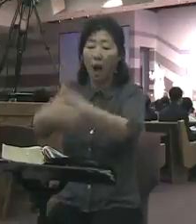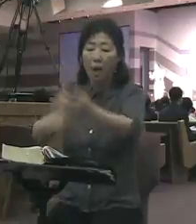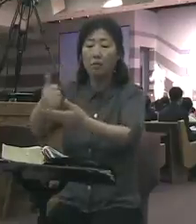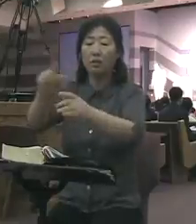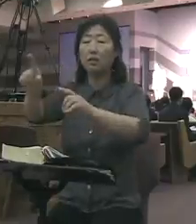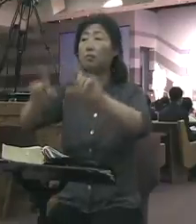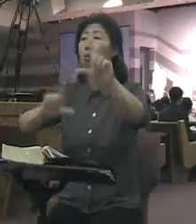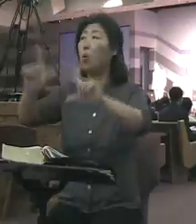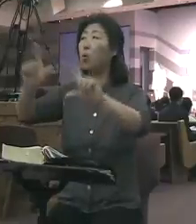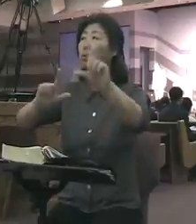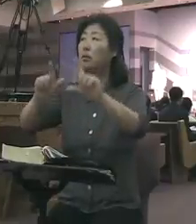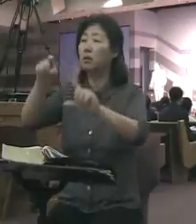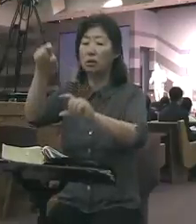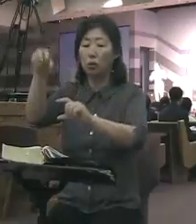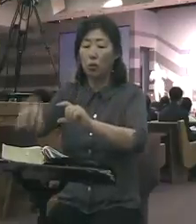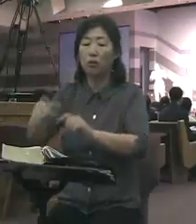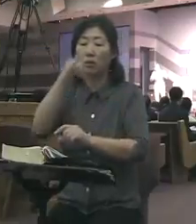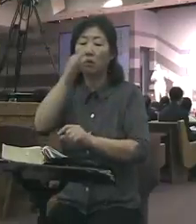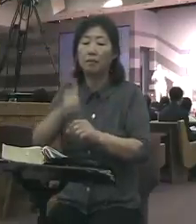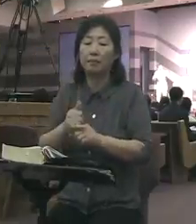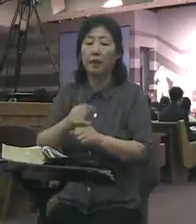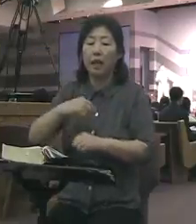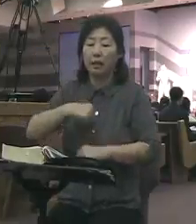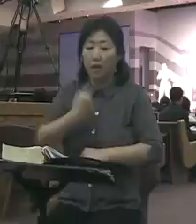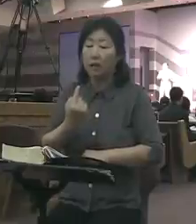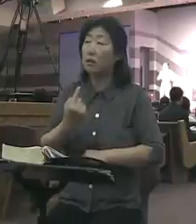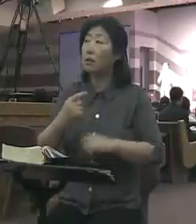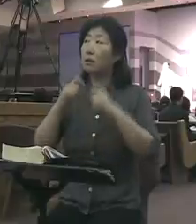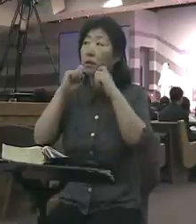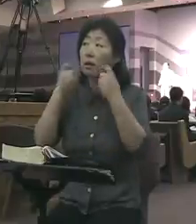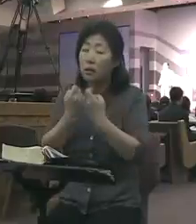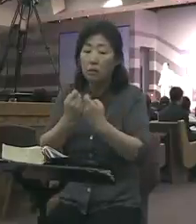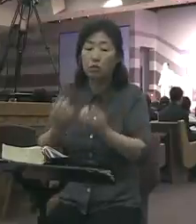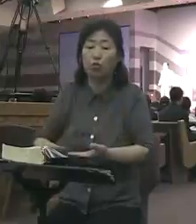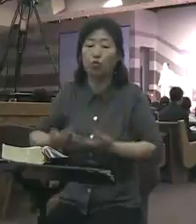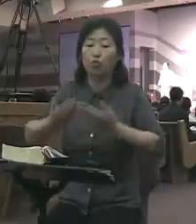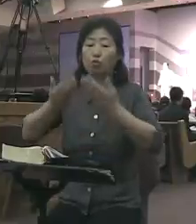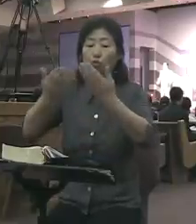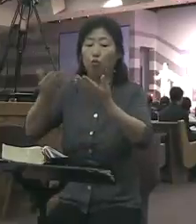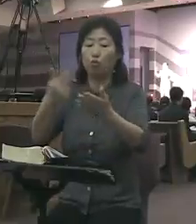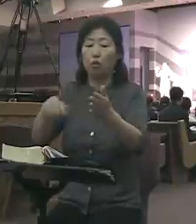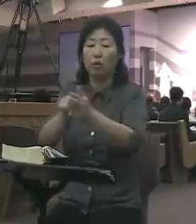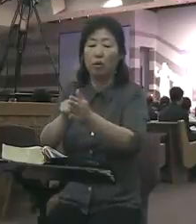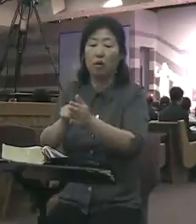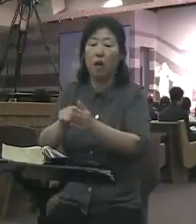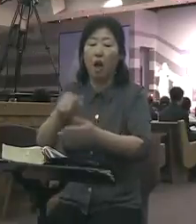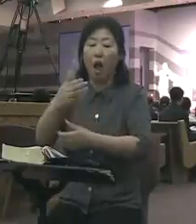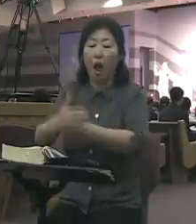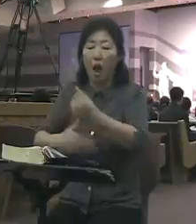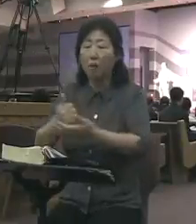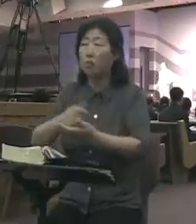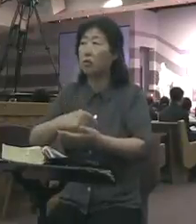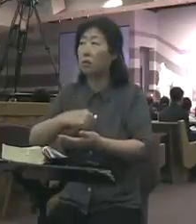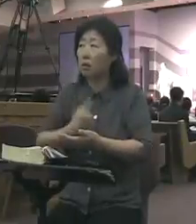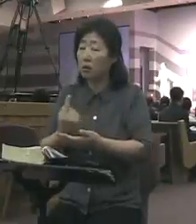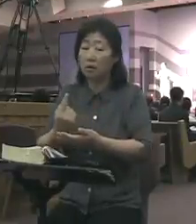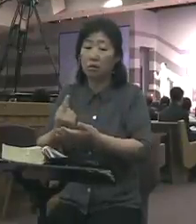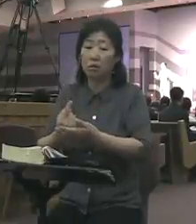여기 있습니다. 자신을 우리에게 주시기 원해요. 자신을 우리가 즐길 수 있는, 누릴 수